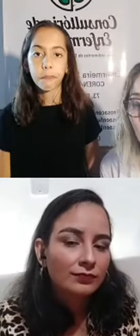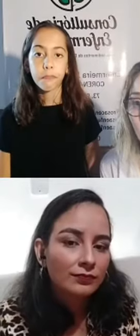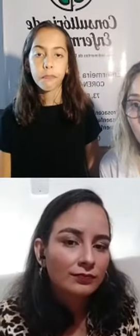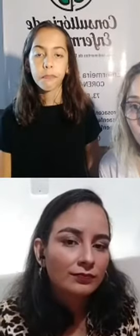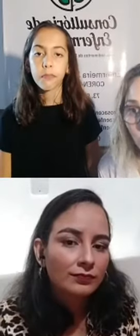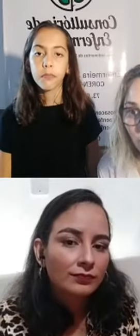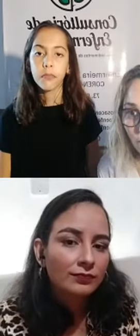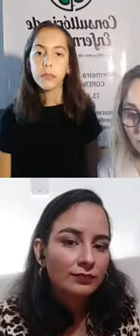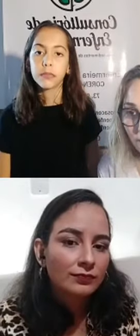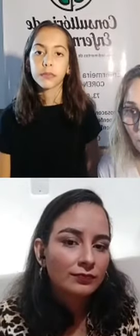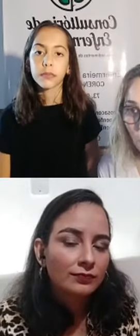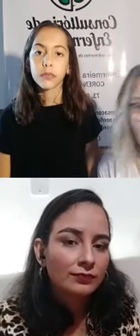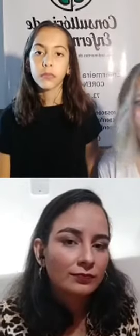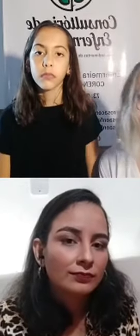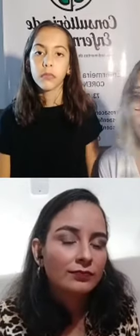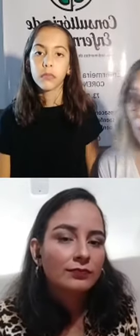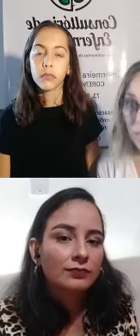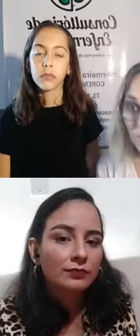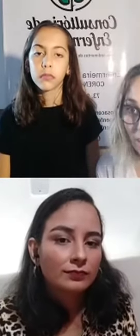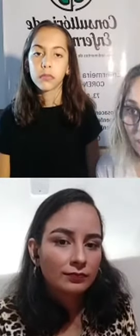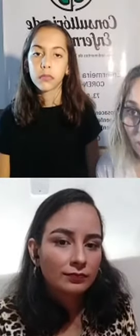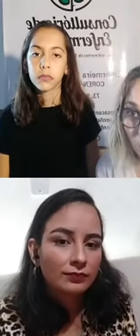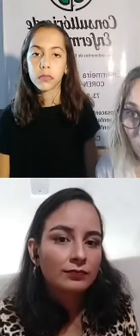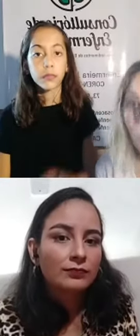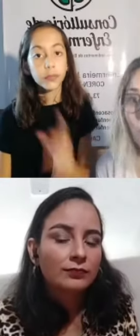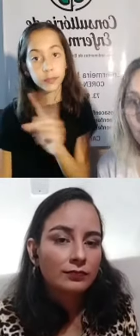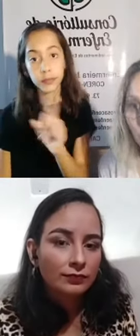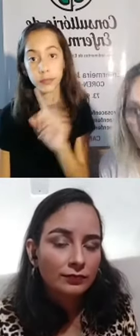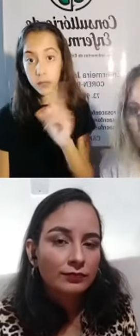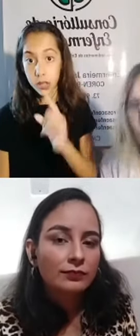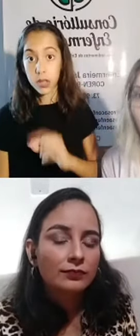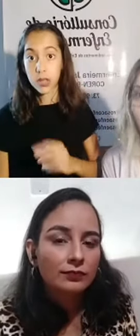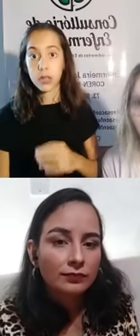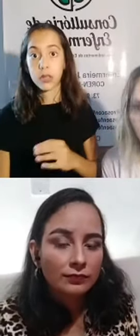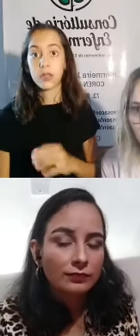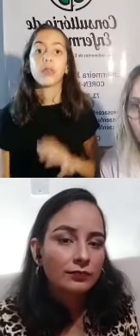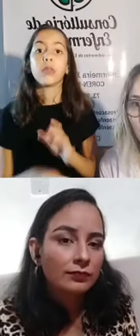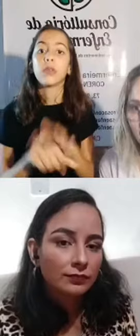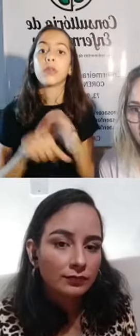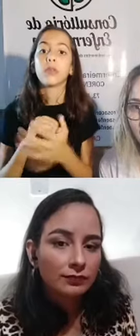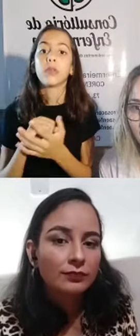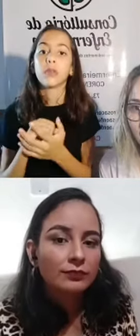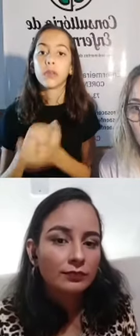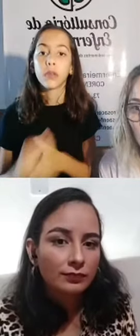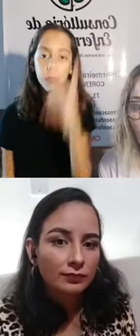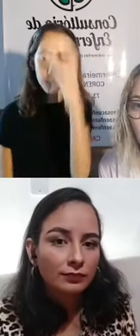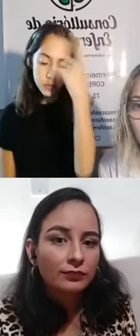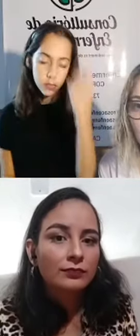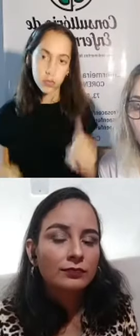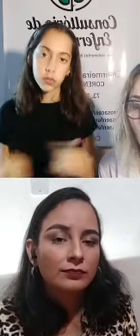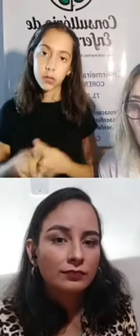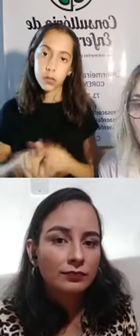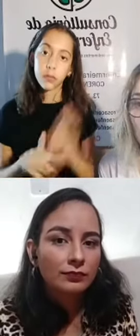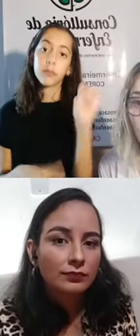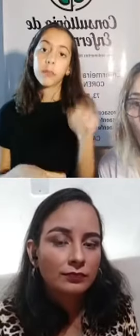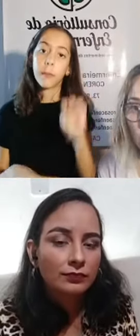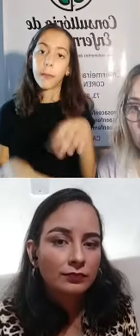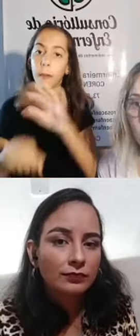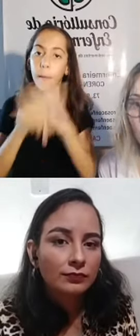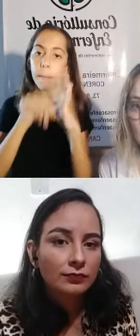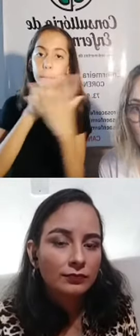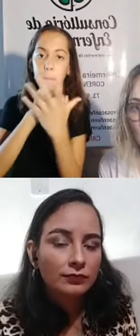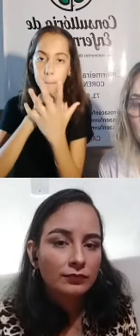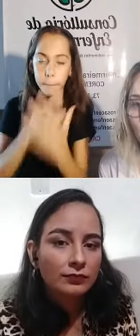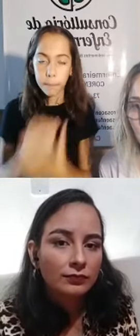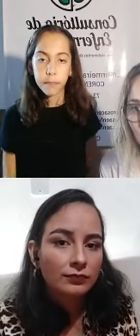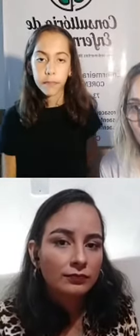quem adquire a doença, para quem não adquiriu, o medo de adquirir, né? Não só pelas formas que a